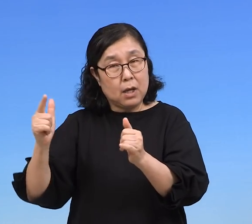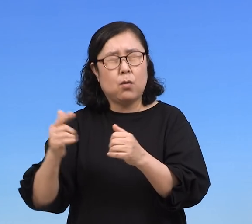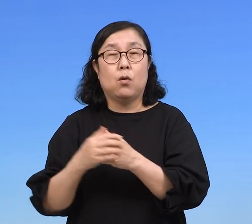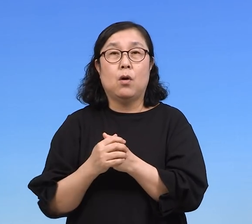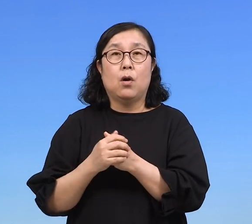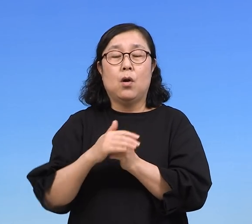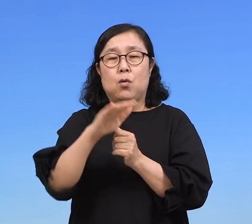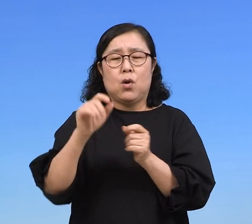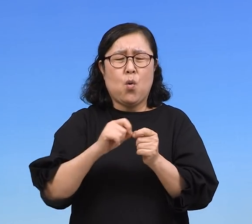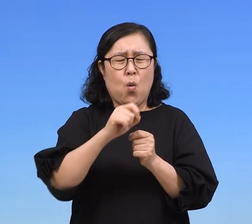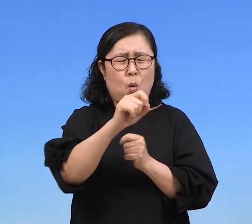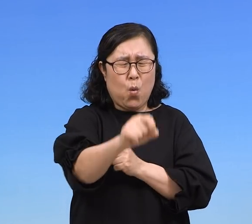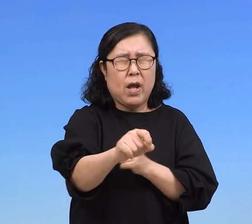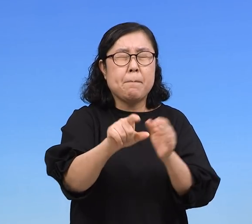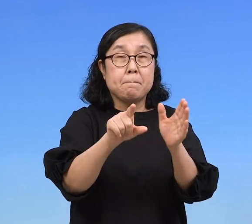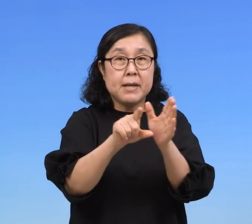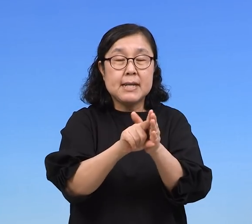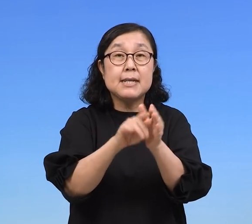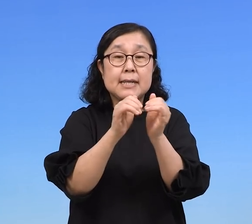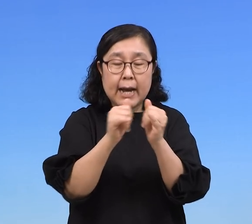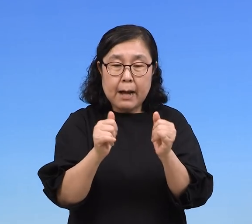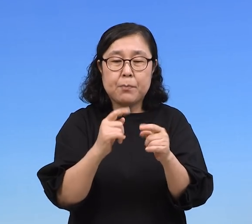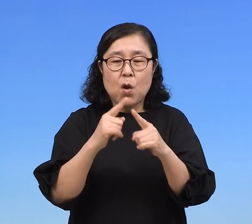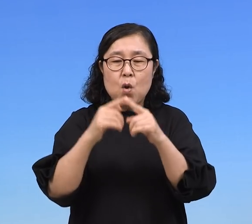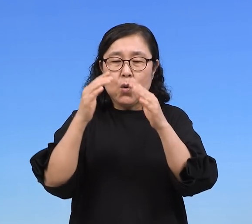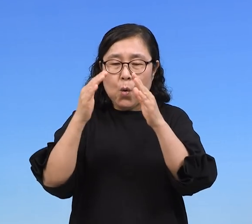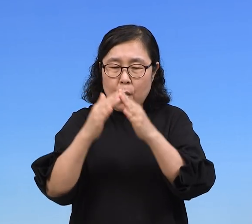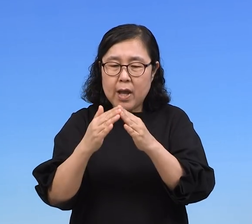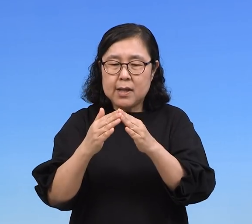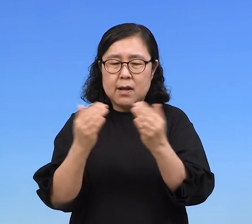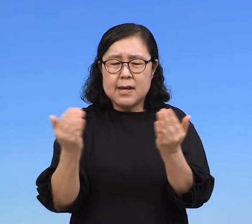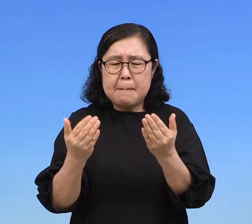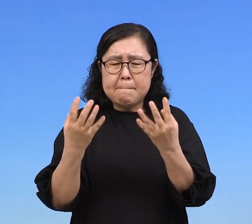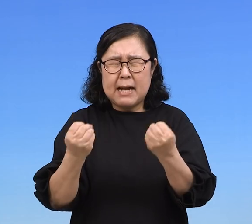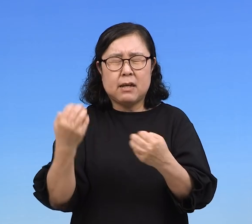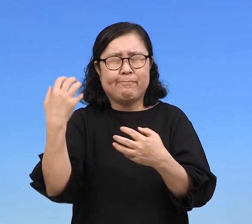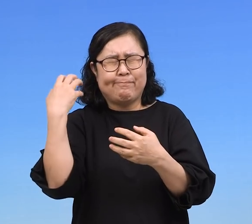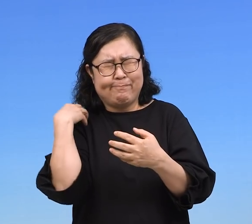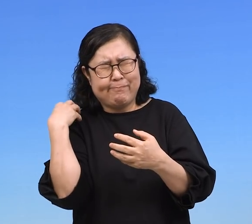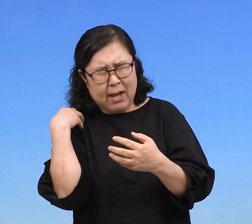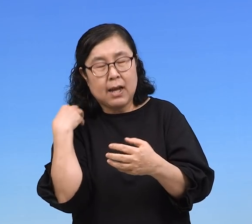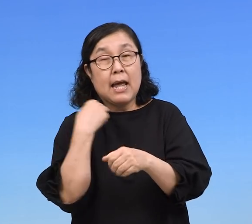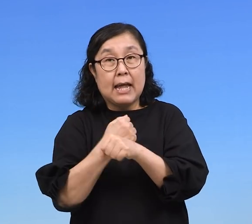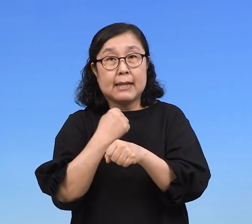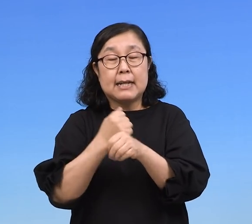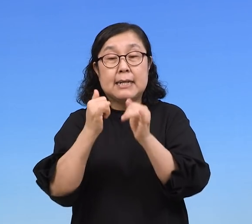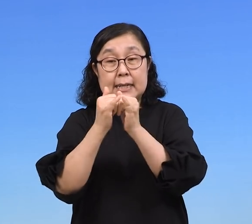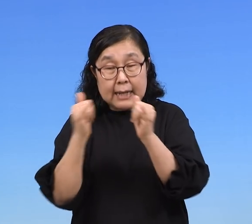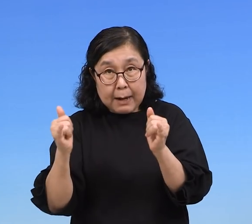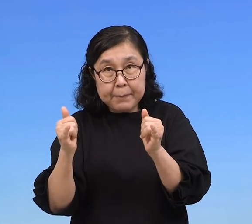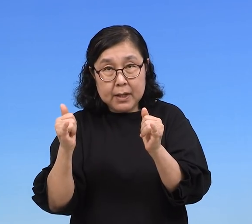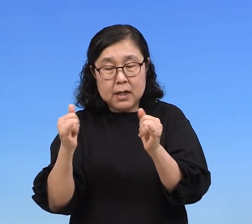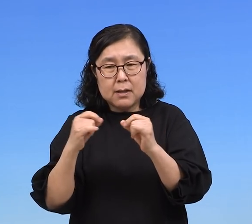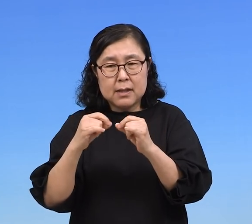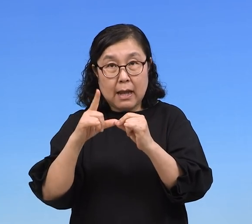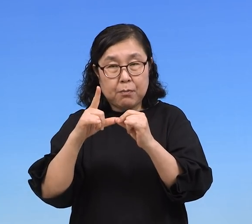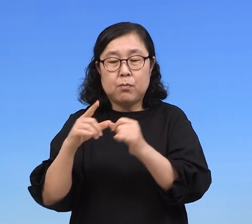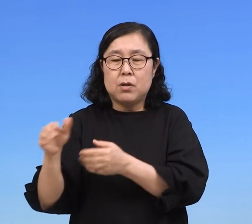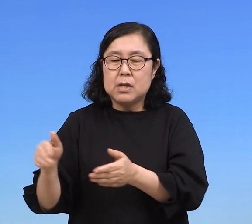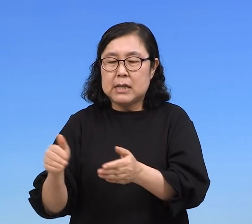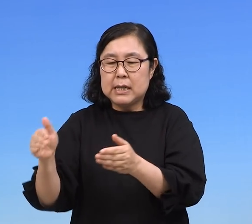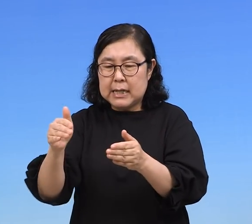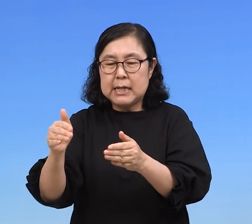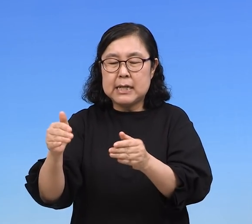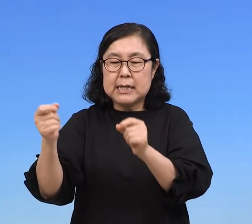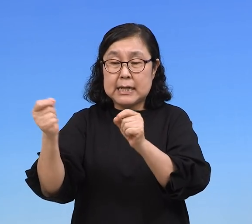항상 저희 같은 오래 믿었던, 그리고 또 교회의 지도자라고 자처하는 사람들은 이 길가와 같은 굳어진 마음이